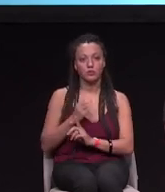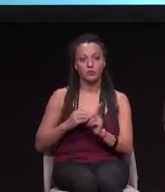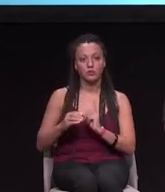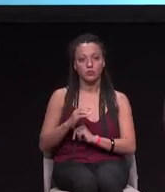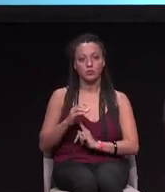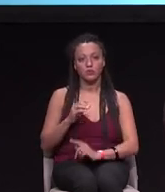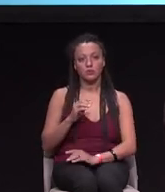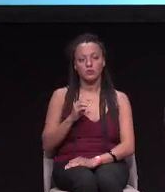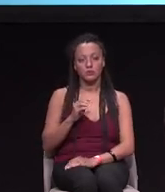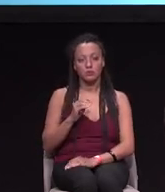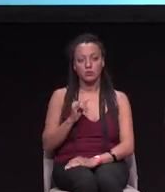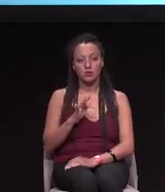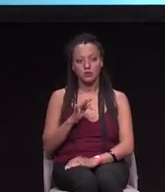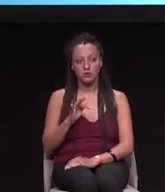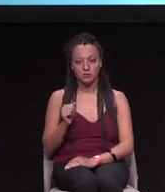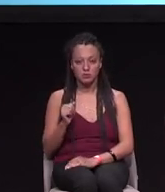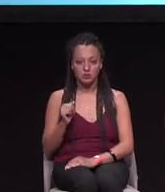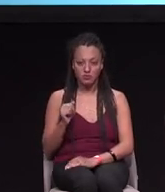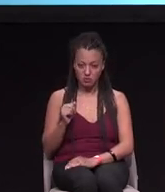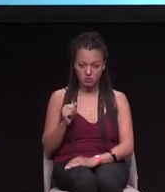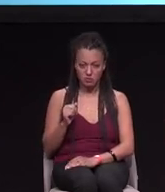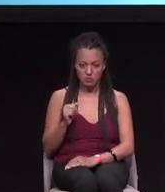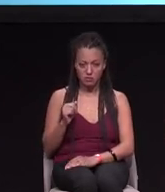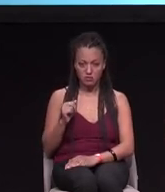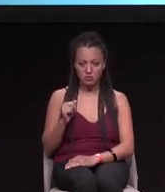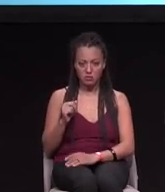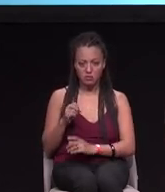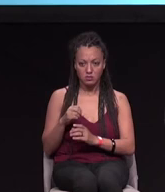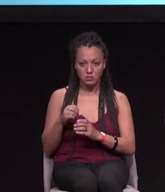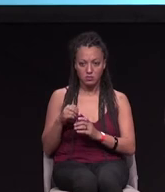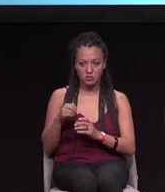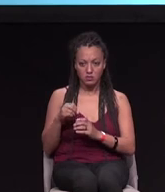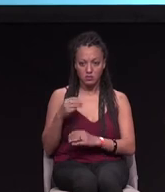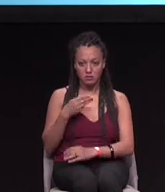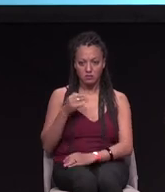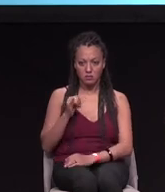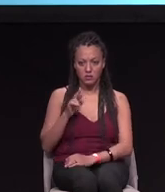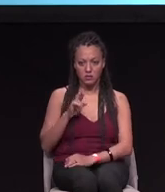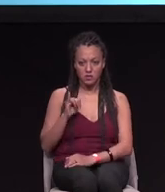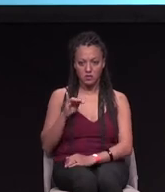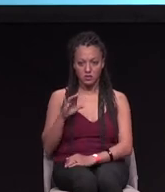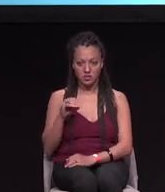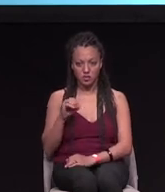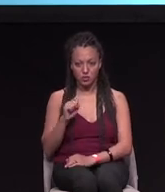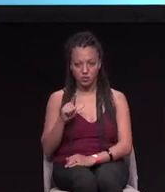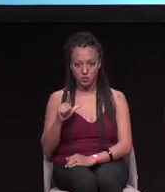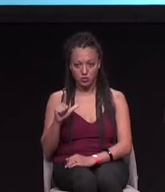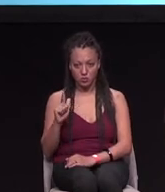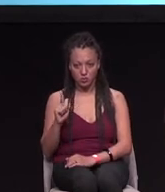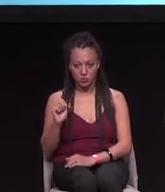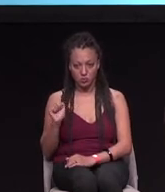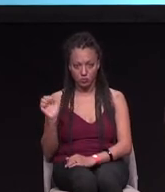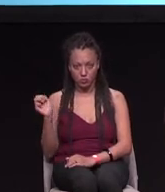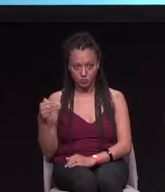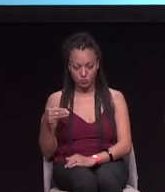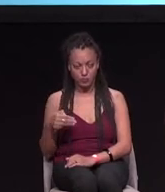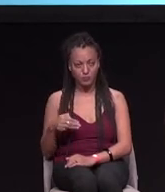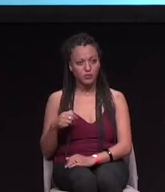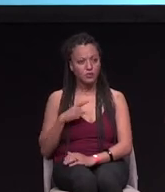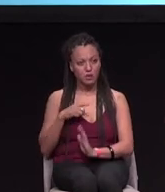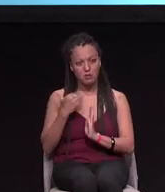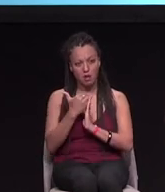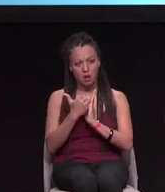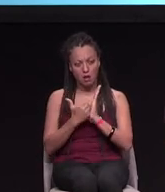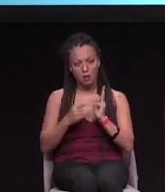dentro do curso de medicina o bumbum né quando foi iniciado assim muitas proibições tem uma lista de proibições